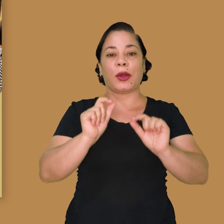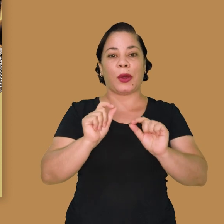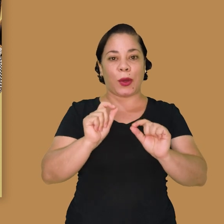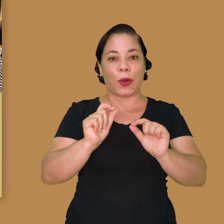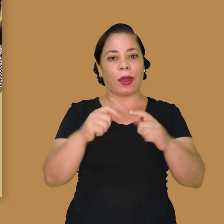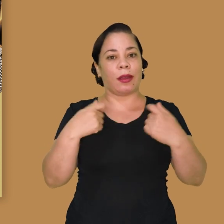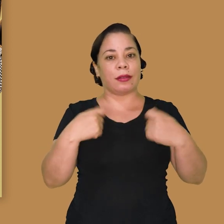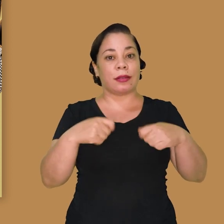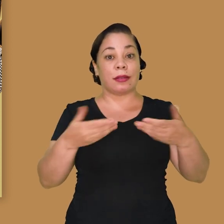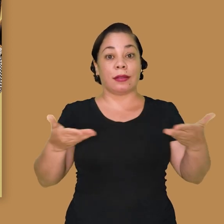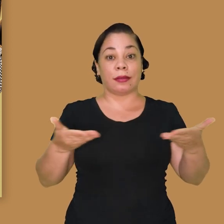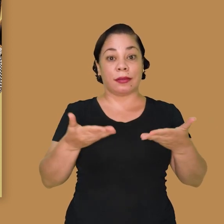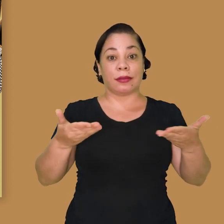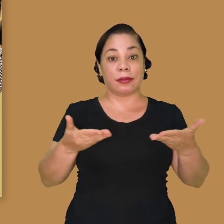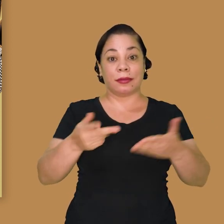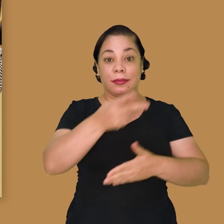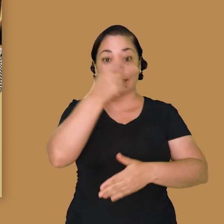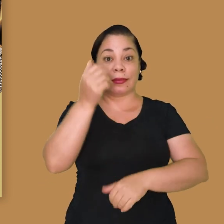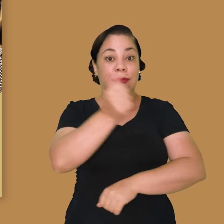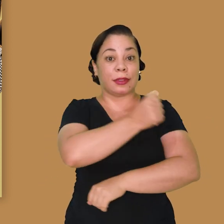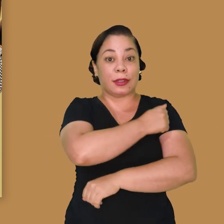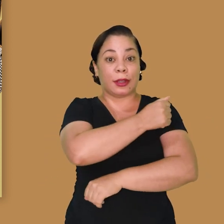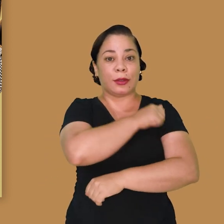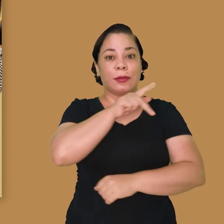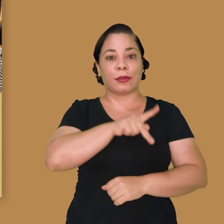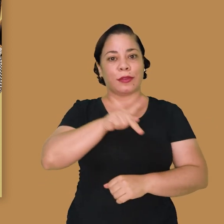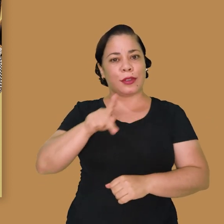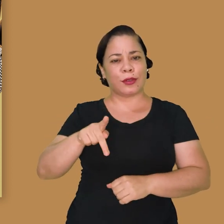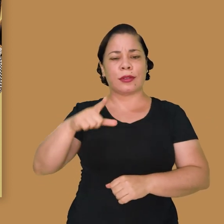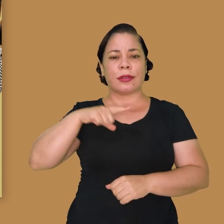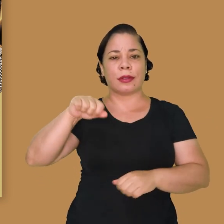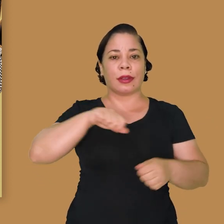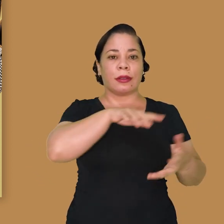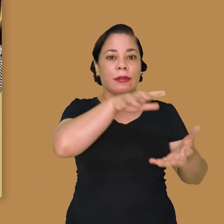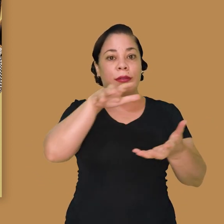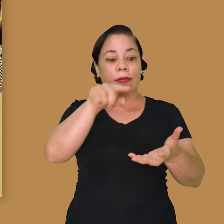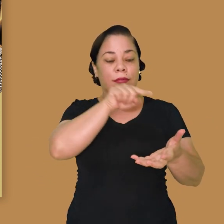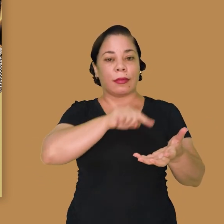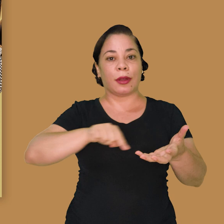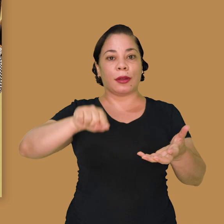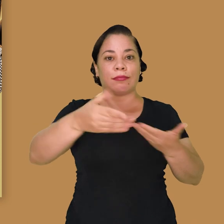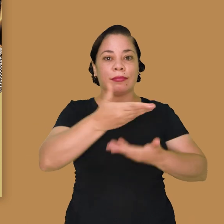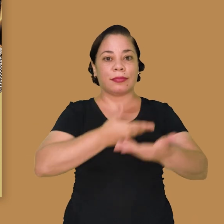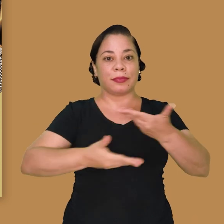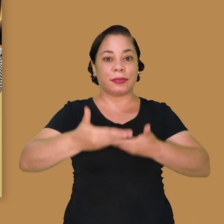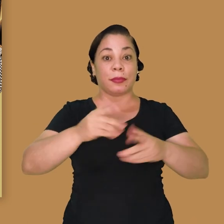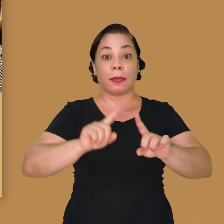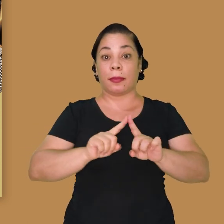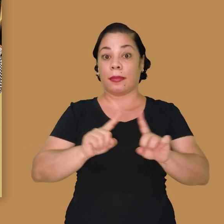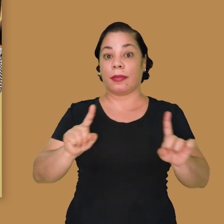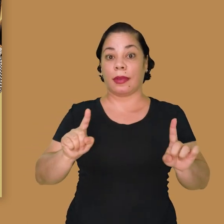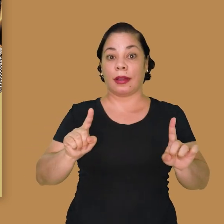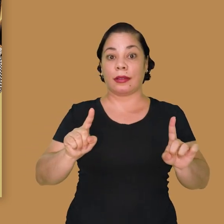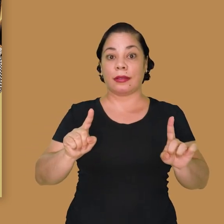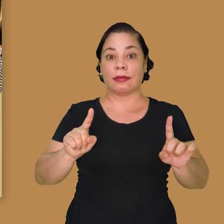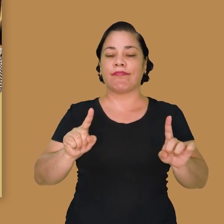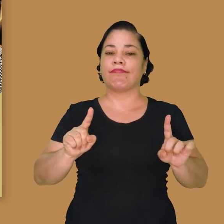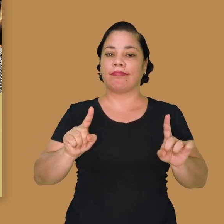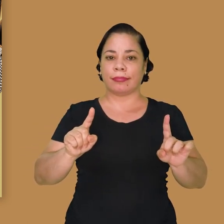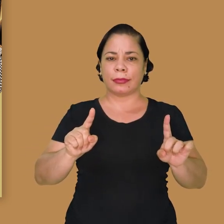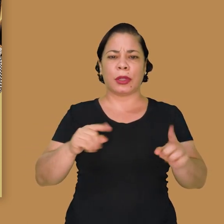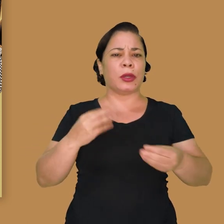as necessidades atuais de seus usuários com a contribuição de uma comunidade Global mas